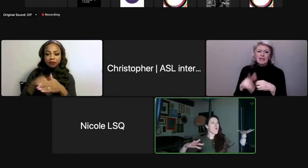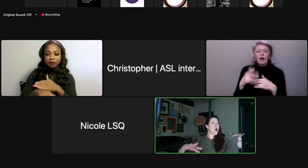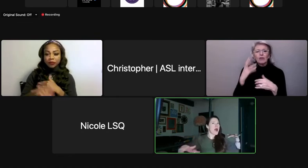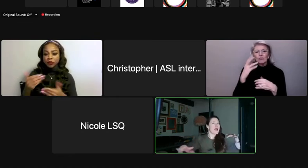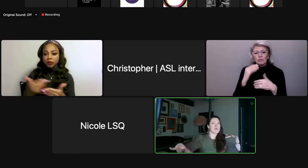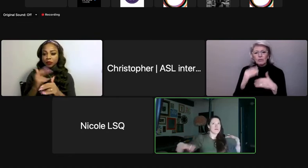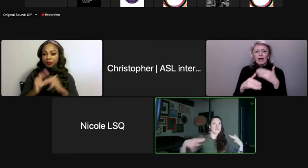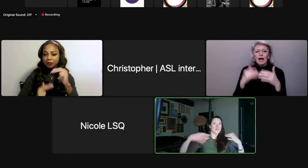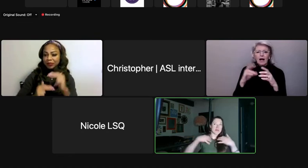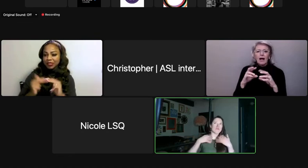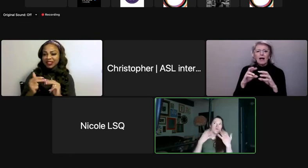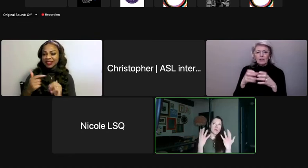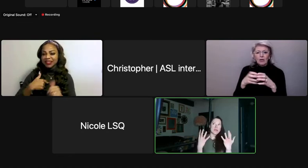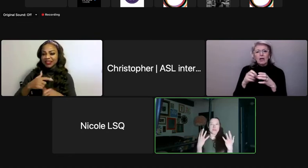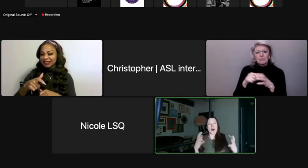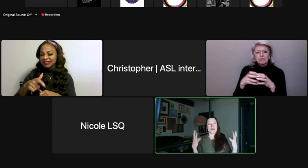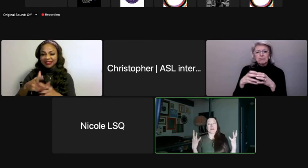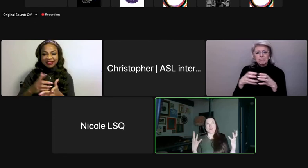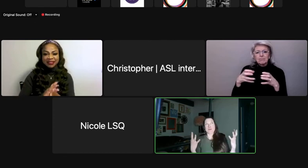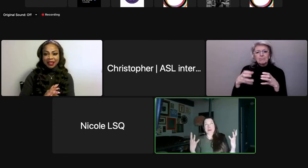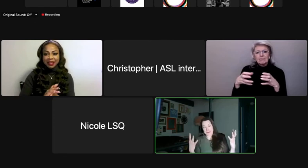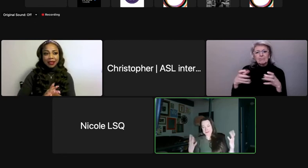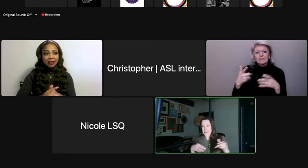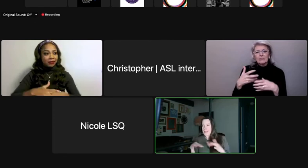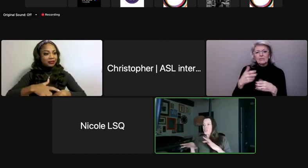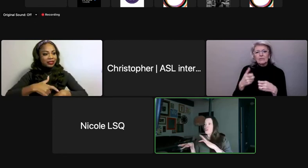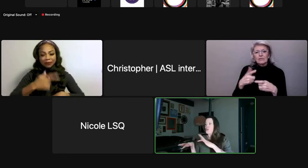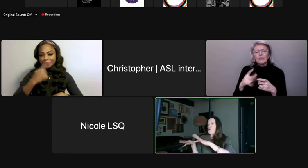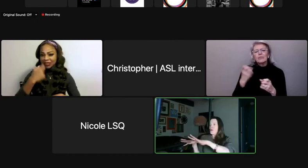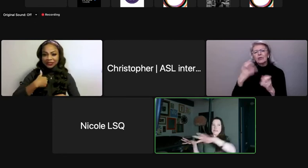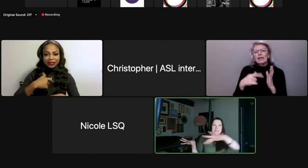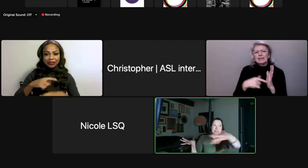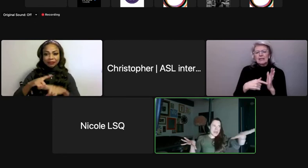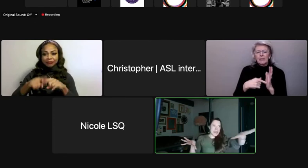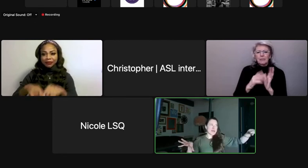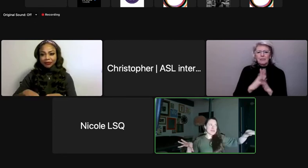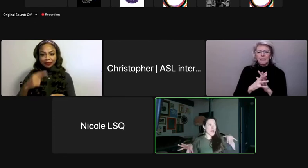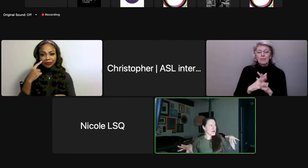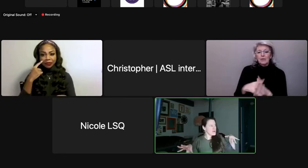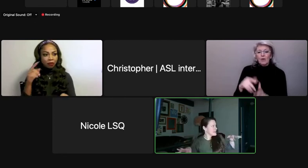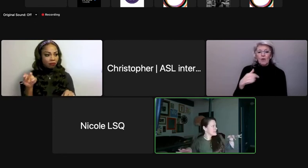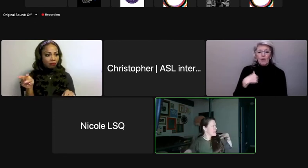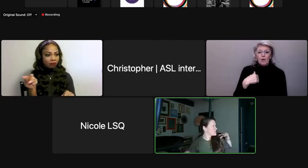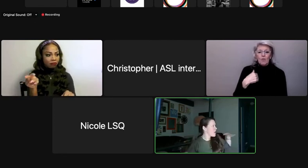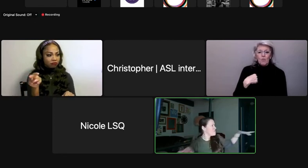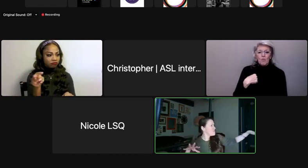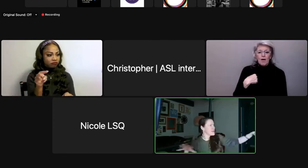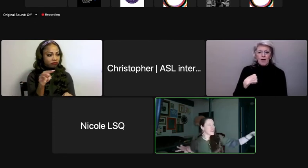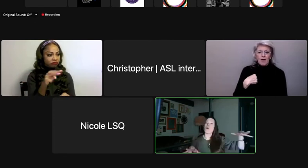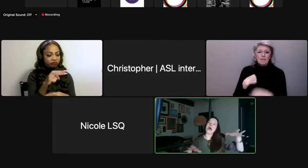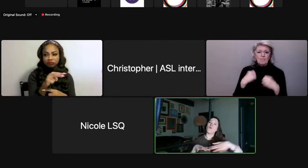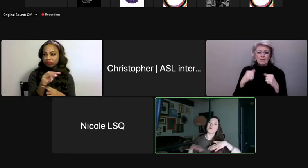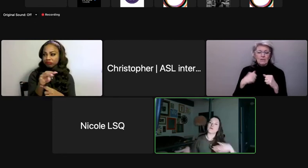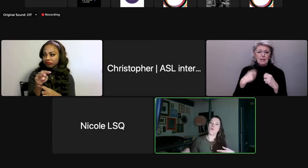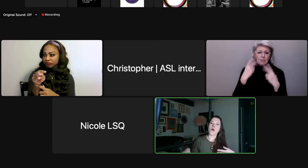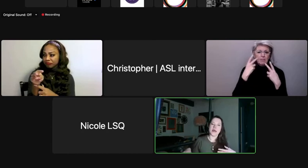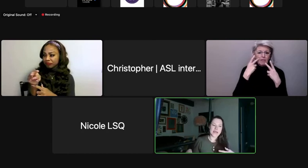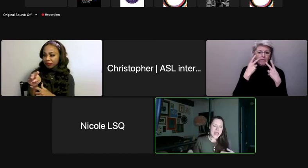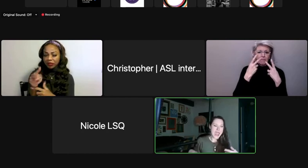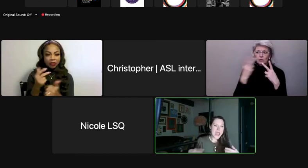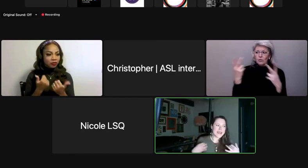le cercle s'élargit alors je vous donne un exemple moi qui a des capacités visuelles quand j